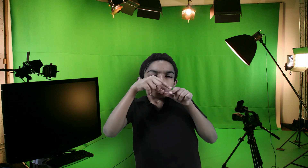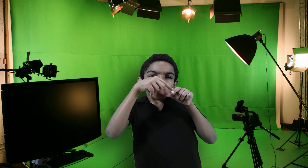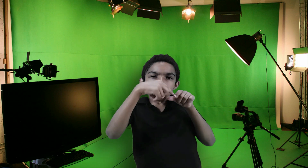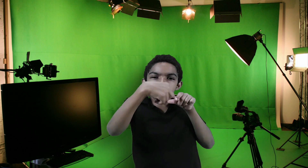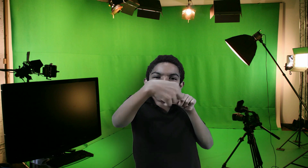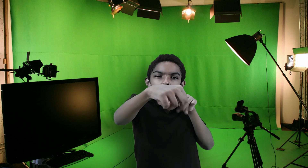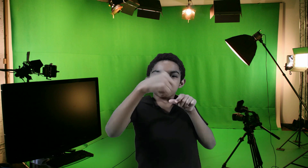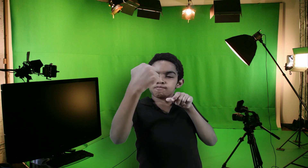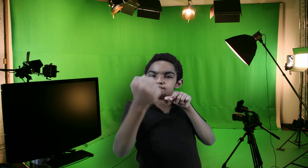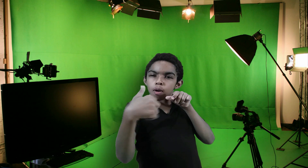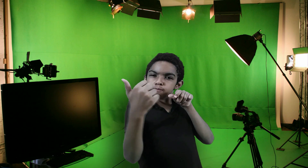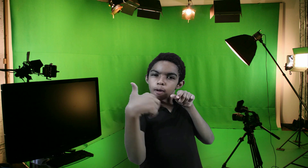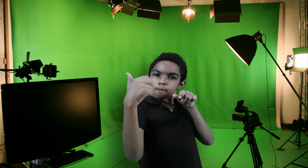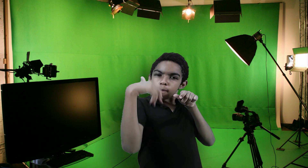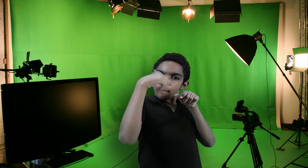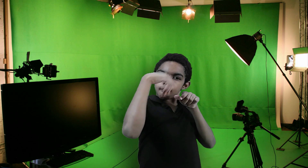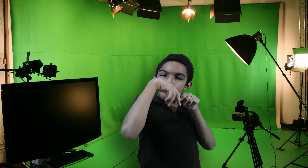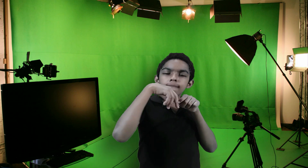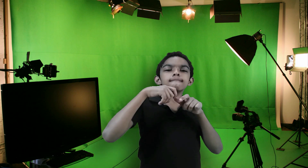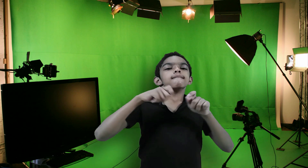na rua, tem a capacidade, sim,